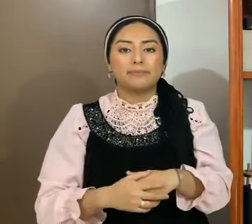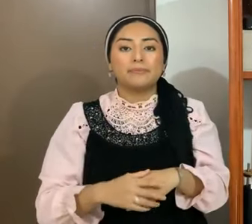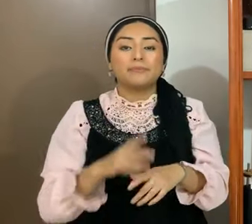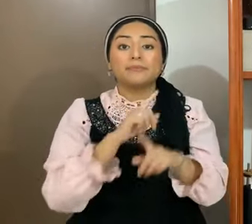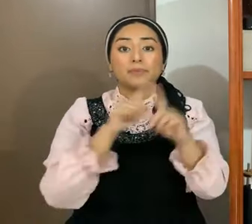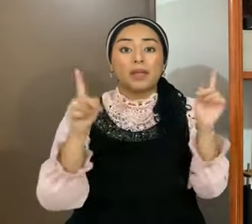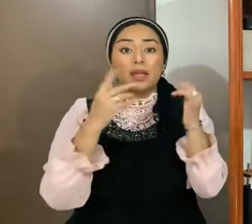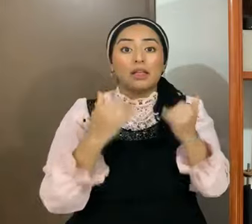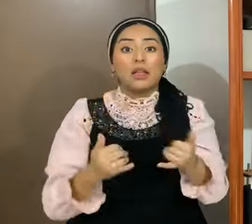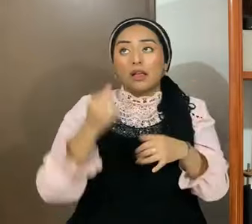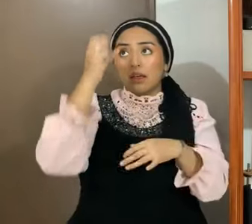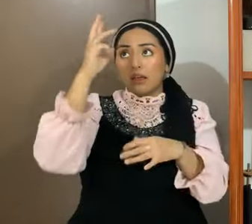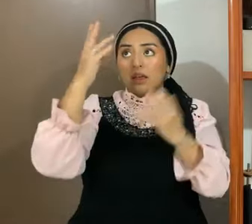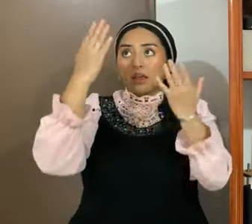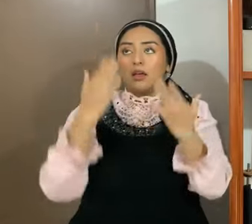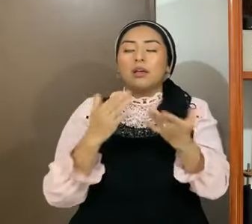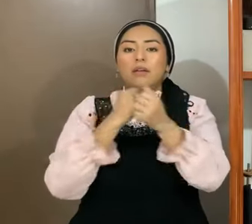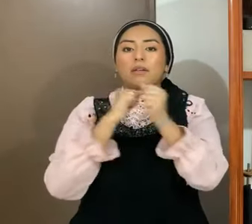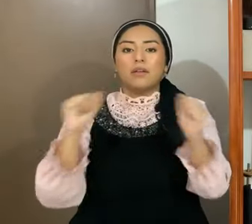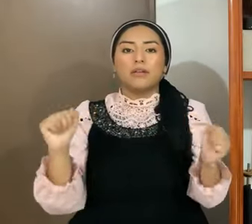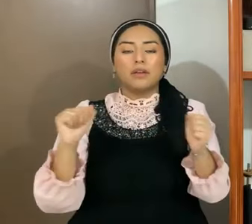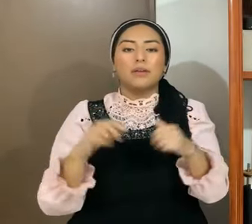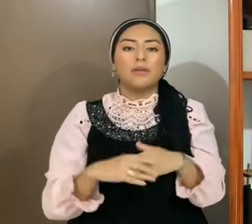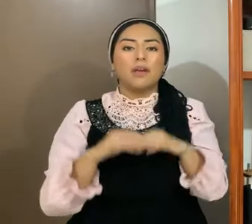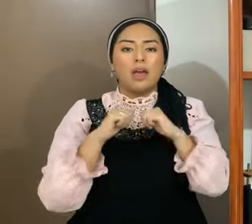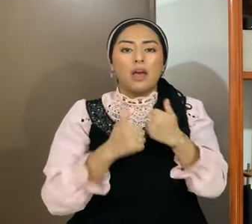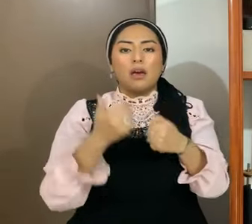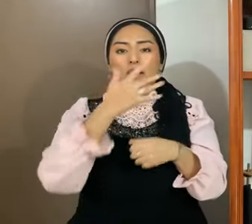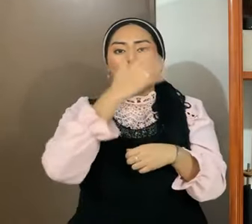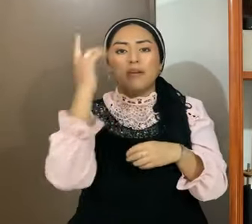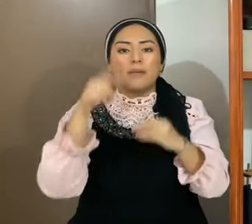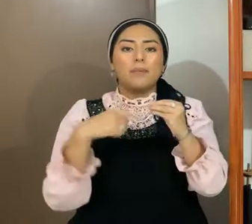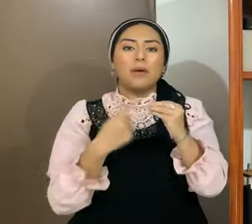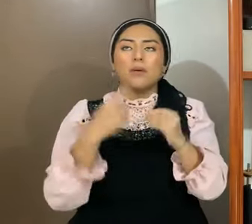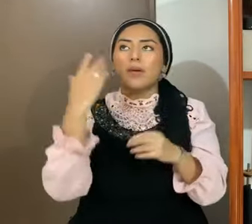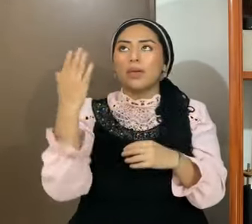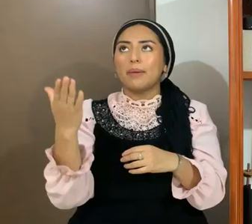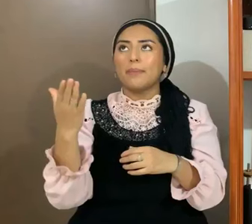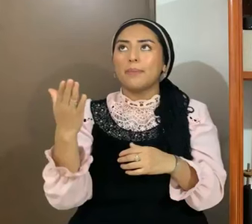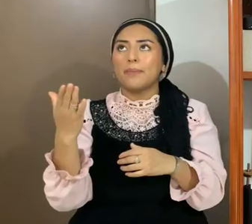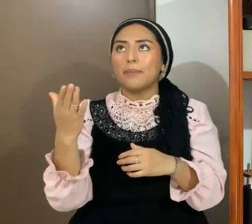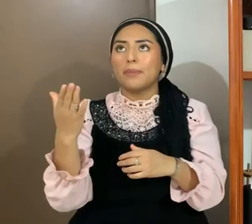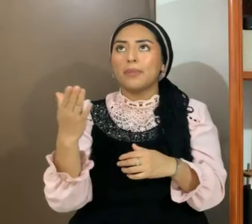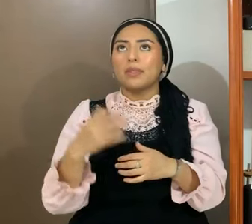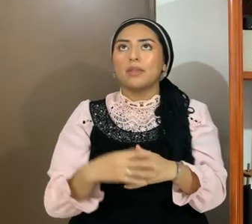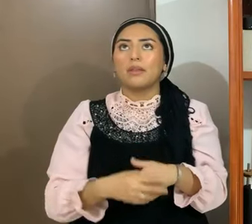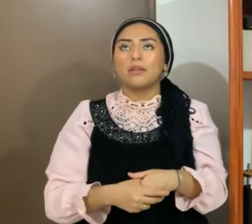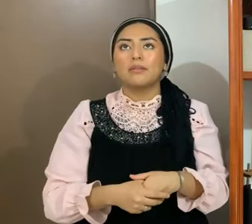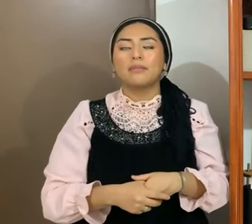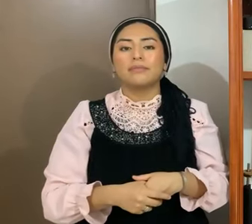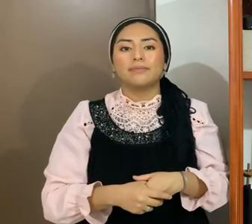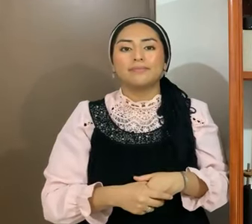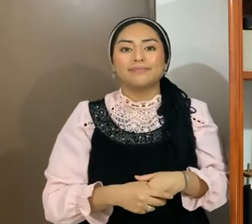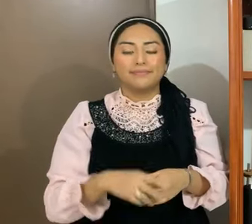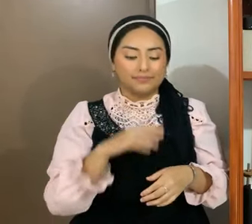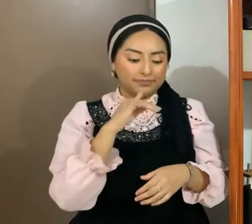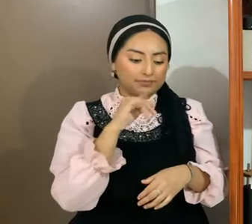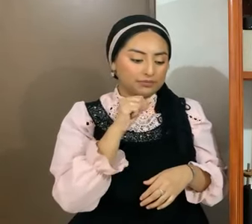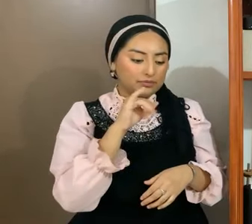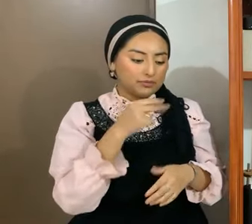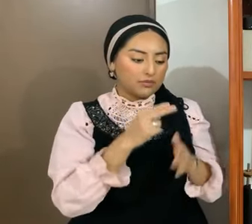y Yahshua nos libró de ello. ¿Cómo olvidarnos de Él? ¿Cómo olvidarnos de Él? Fíjense aquí cómo lo dice